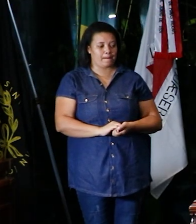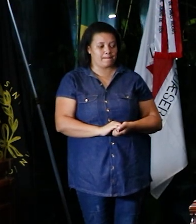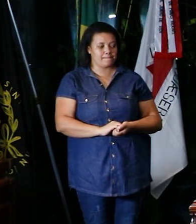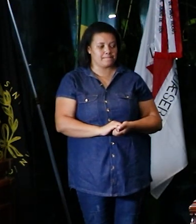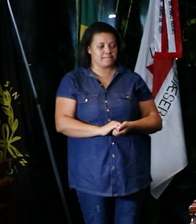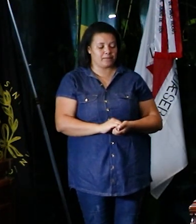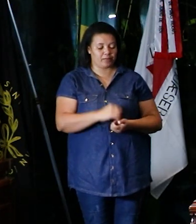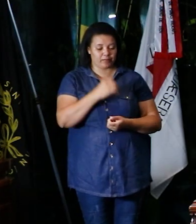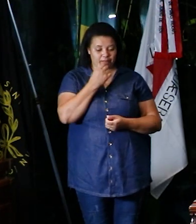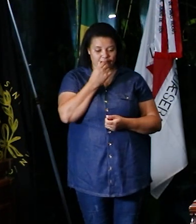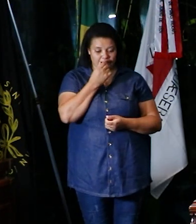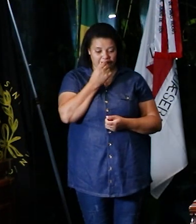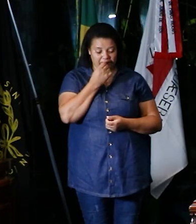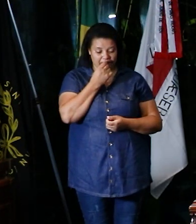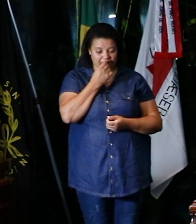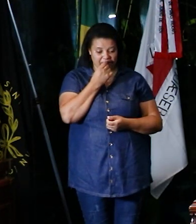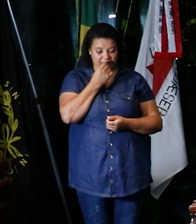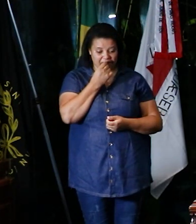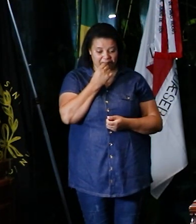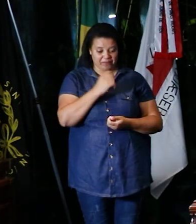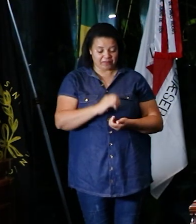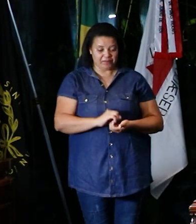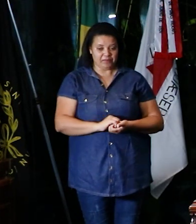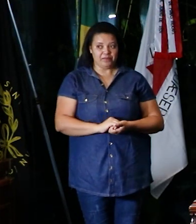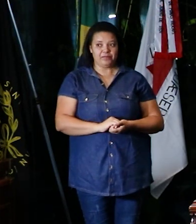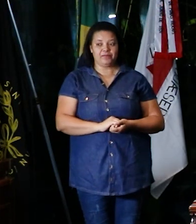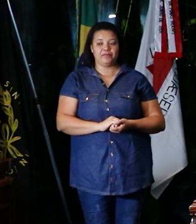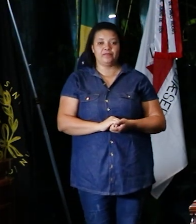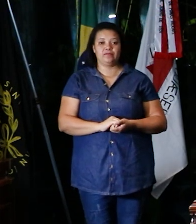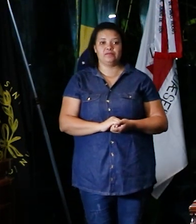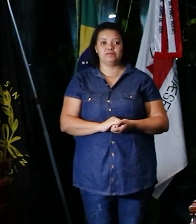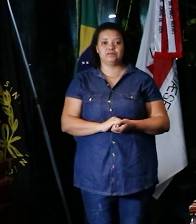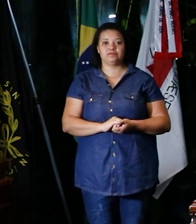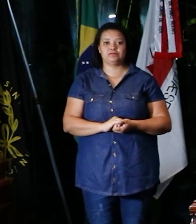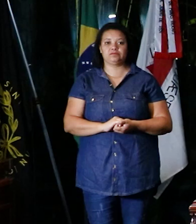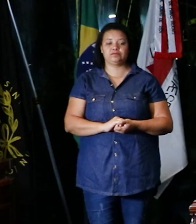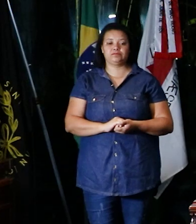Eu devia ter distribuído aqui para vocês terem o poema,